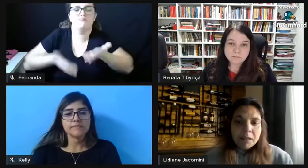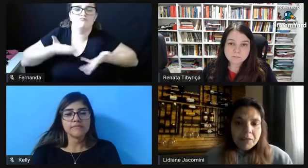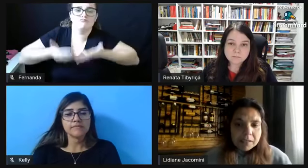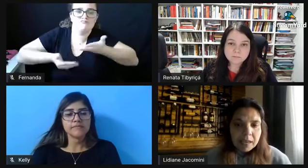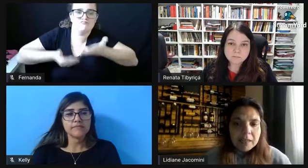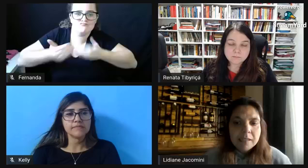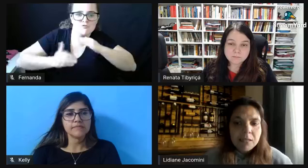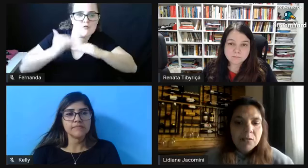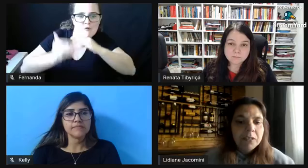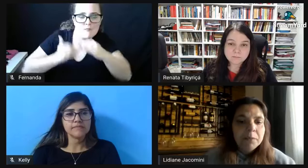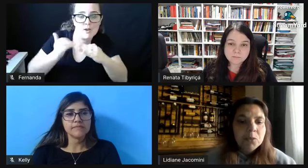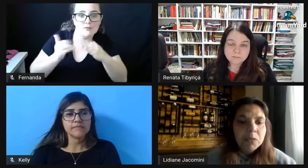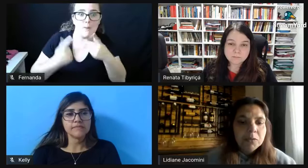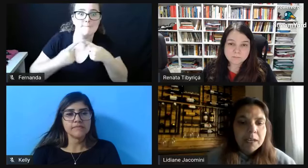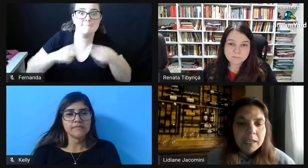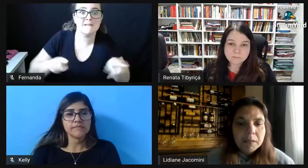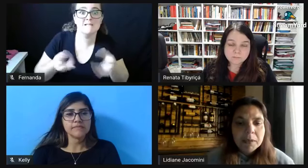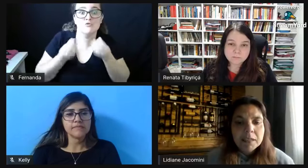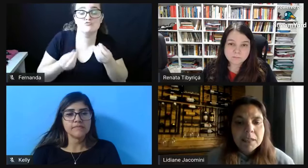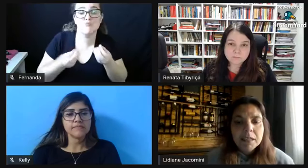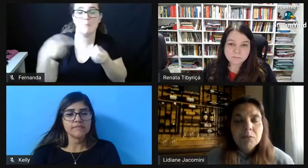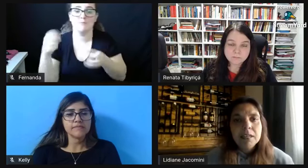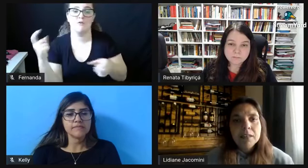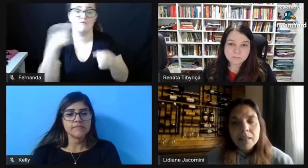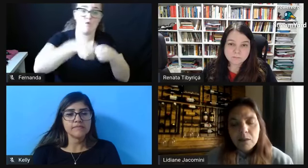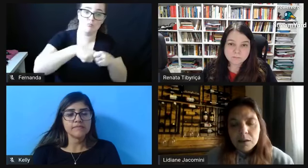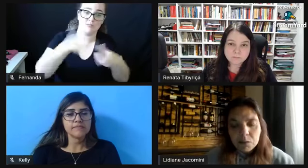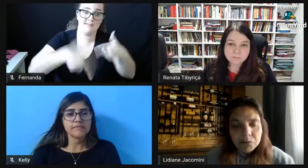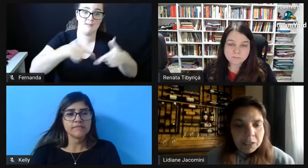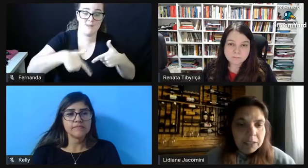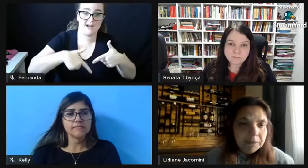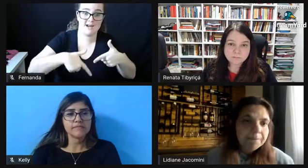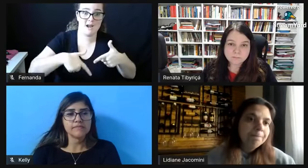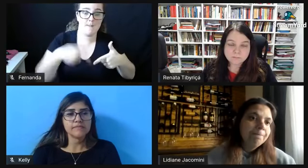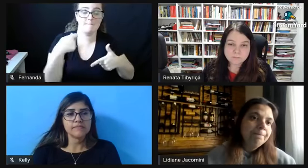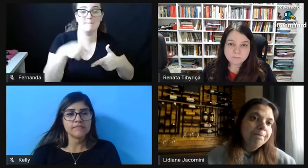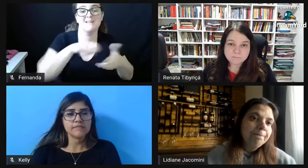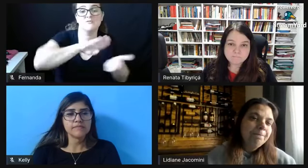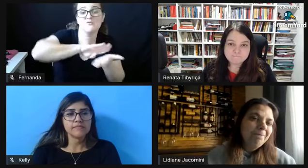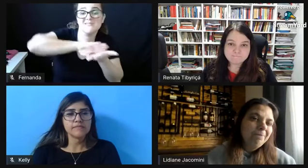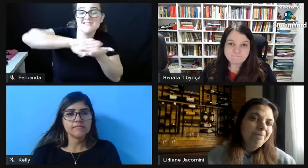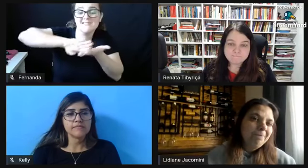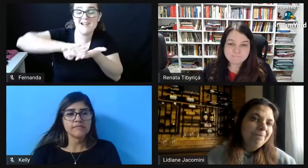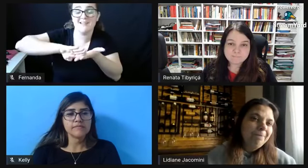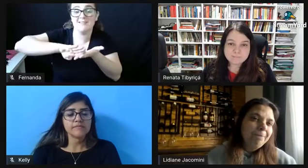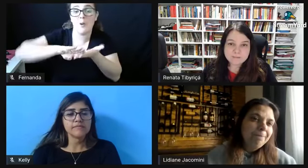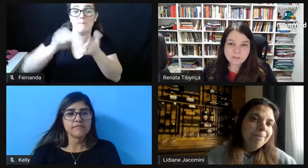conseguir me afastar sem sofrer prejuízo na renda para dar cuidados adequados ao meu filho?